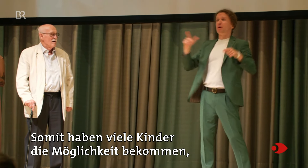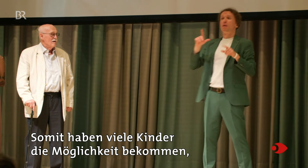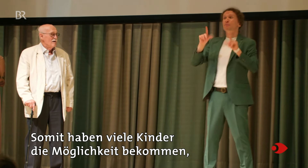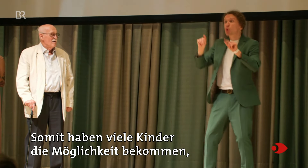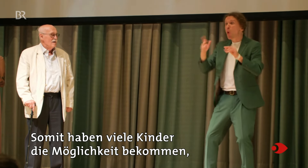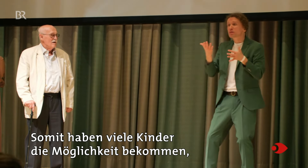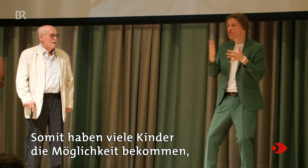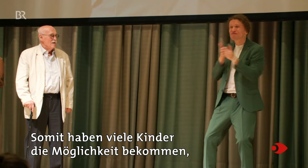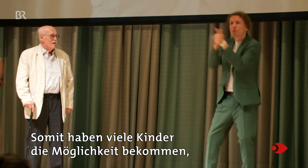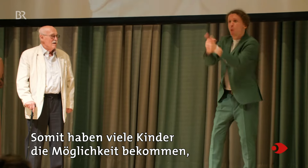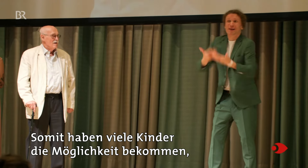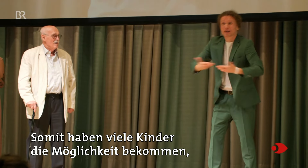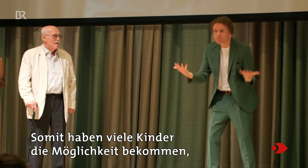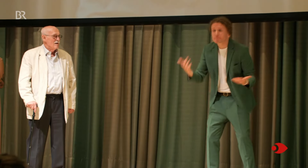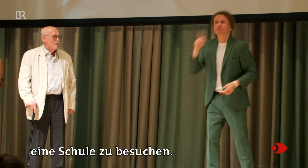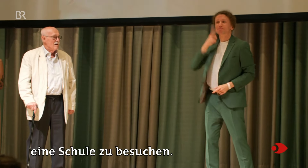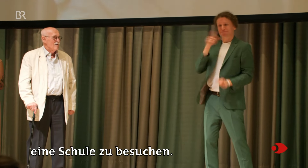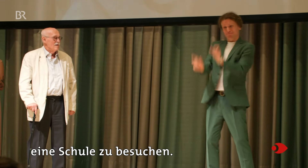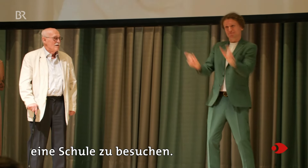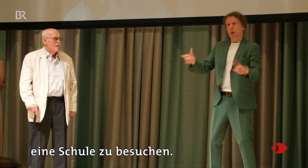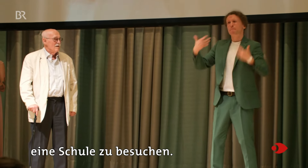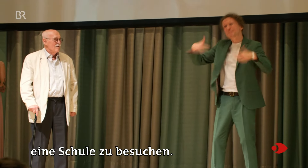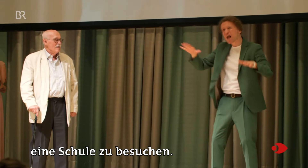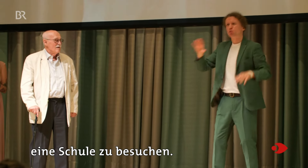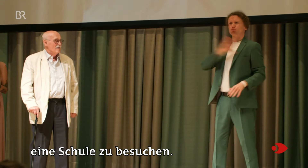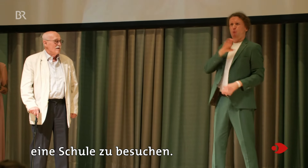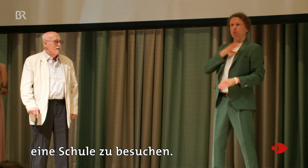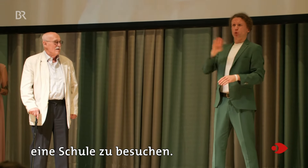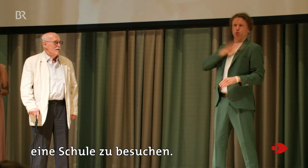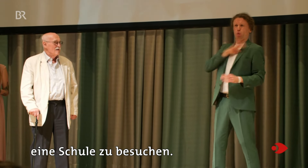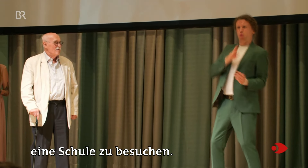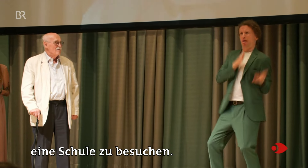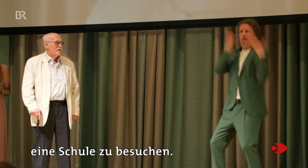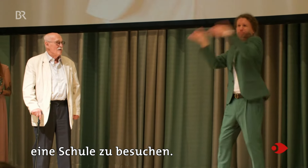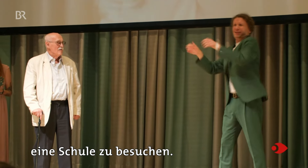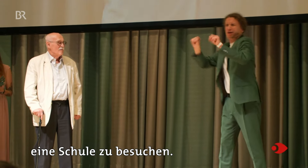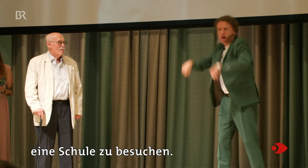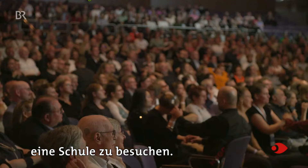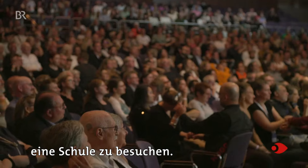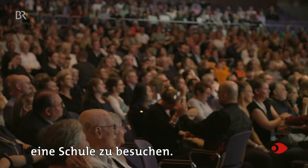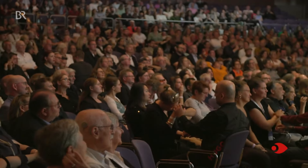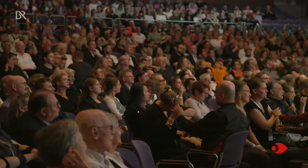haben viele Kinder die Möglichkeit bekommen, eine Schule zu besuchen.